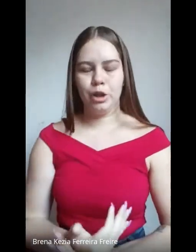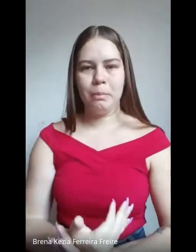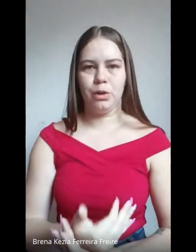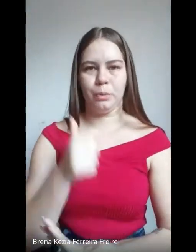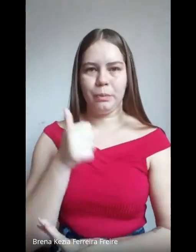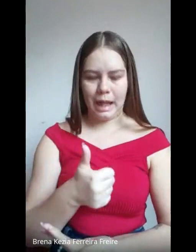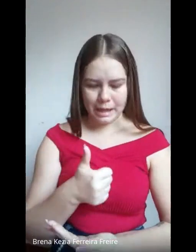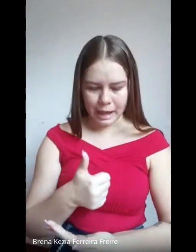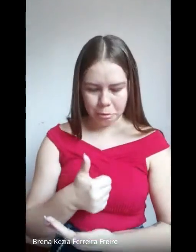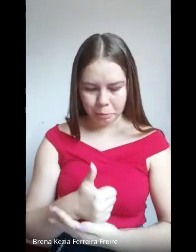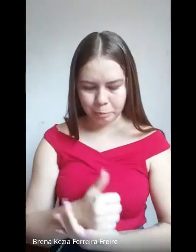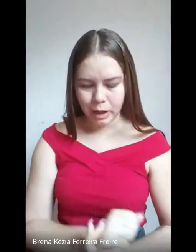bicho, tá certo?